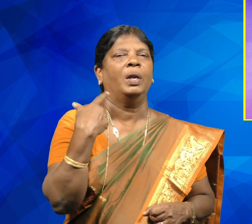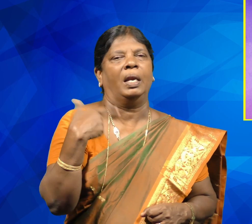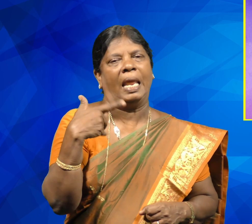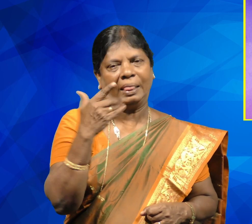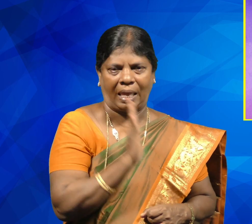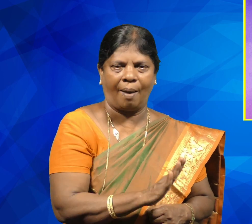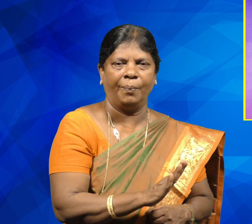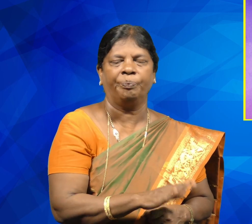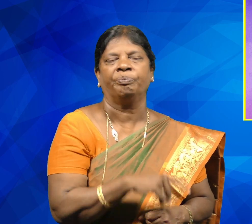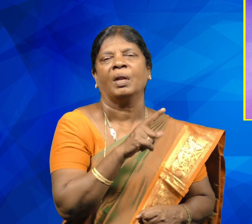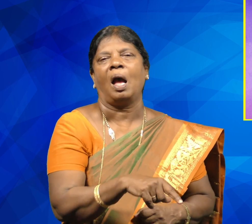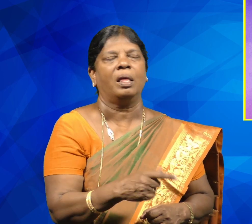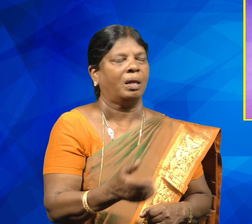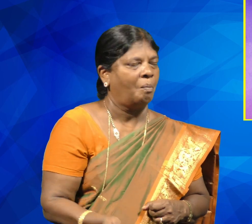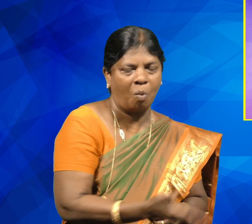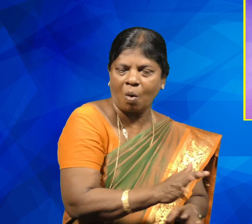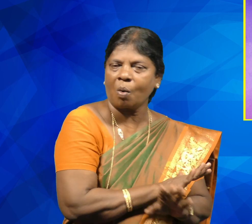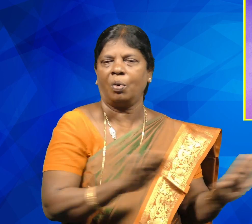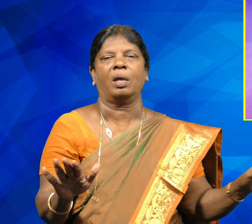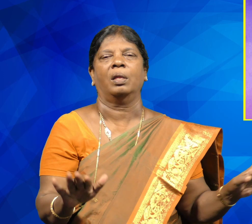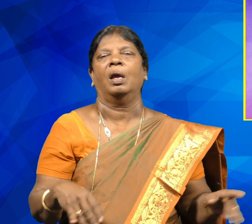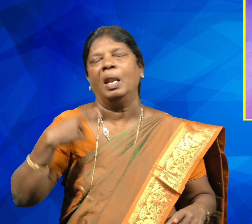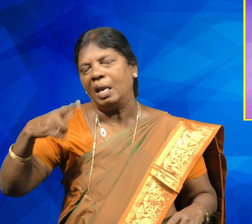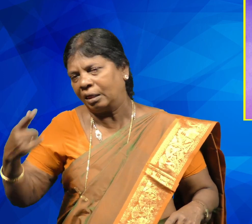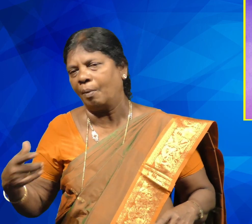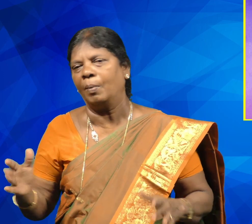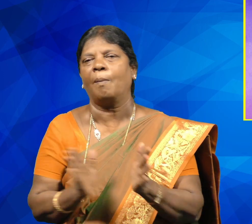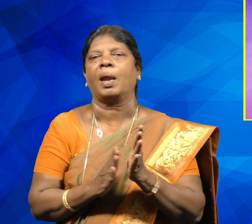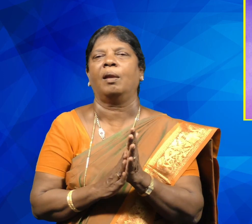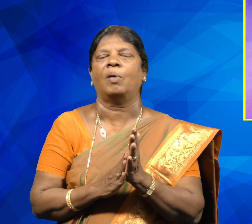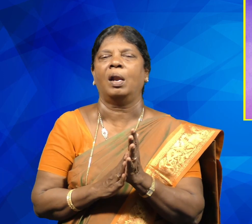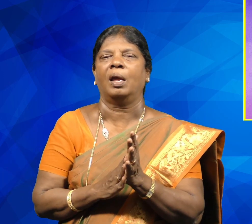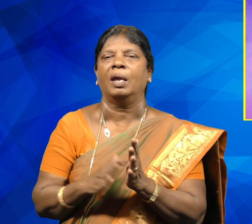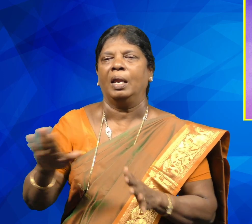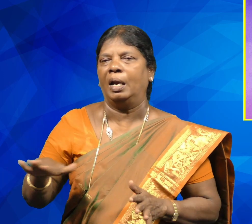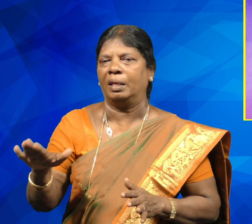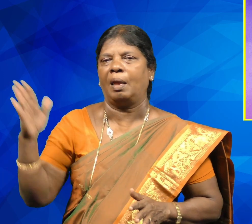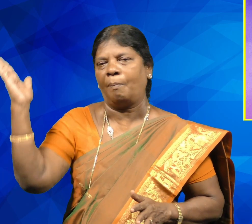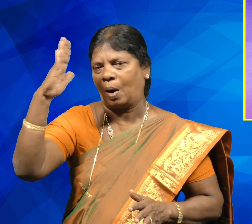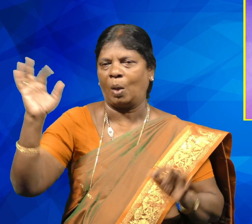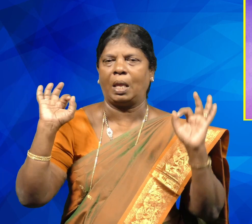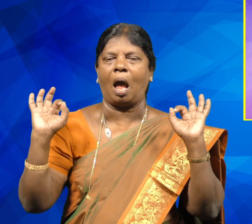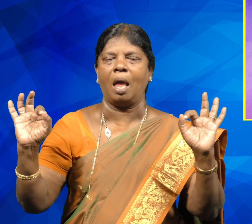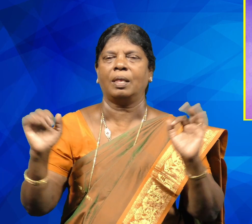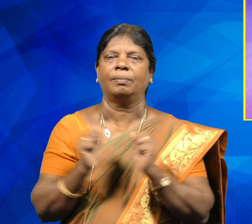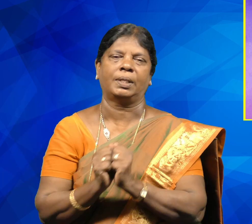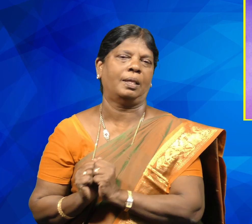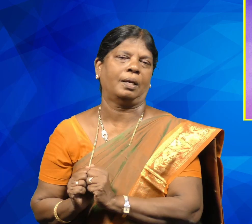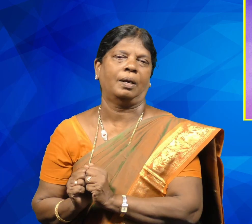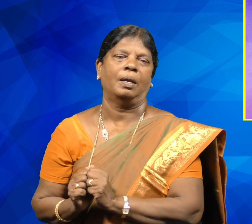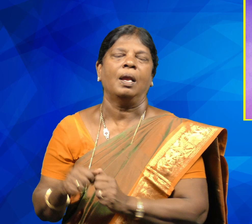அதுவும் நித்தியமானதான். அந்த நித்தியத்திற்கு மனிதன் செல்லக்கூடாது என்பதற்காக நித்தியமான மகிழ்வான இடத்தை இயேசு